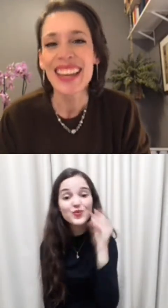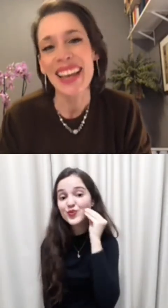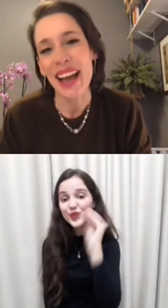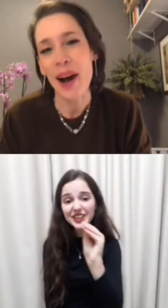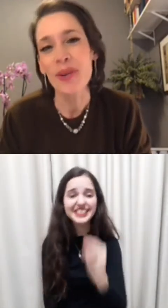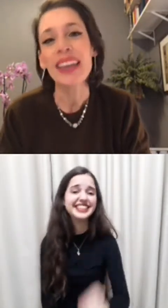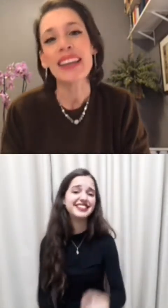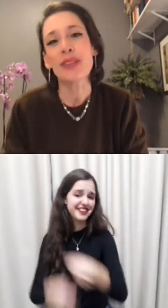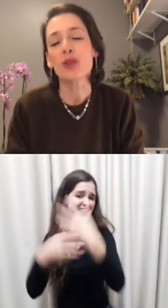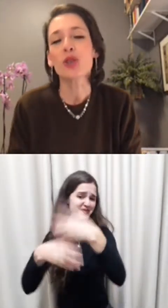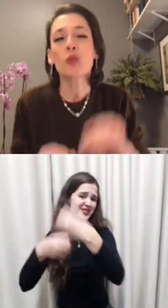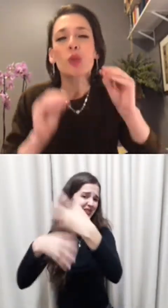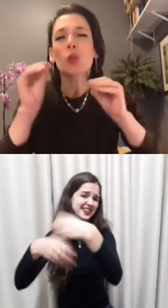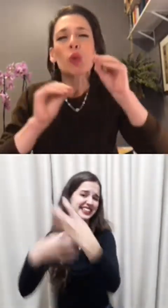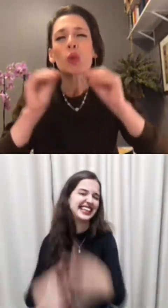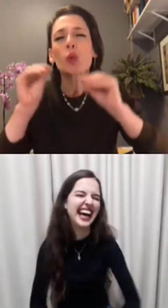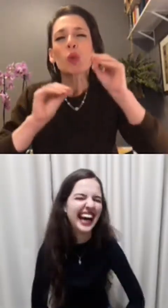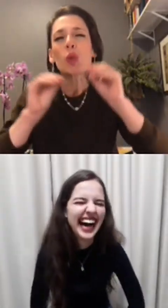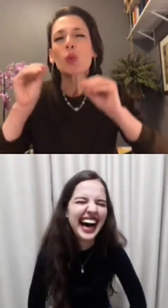Que legal, queridos.